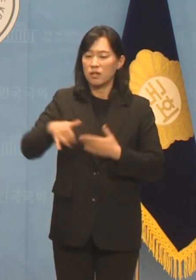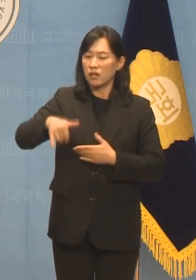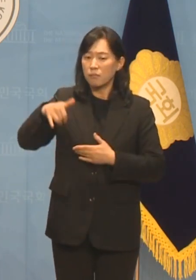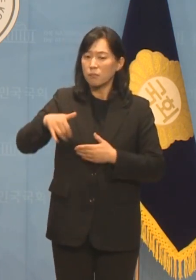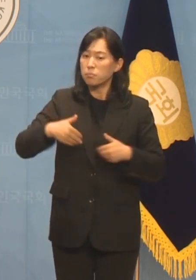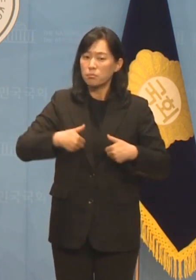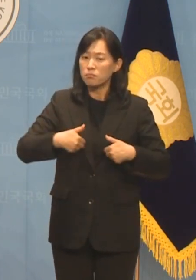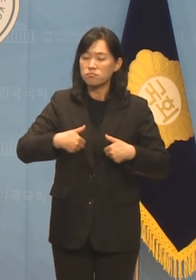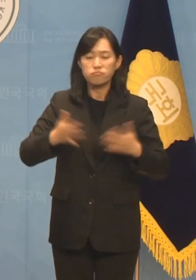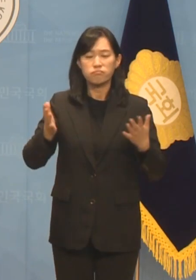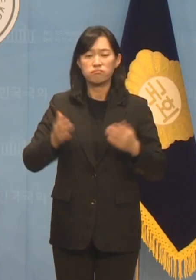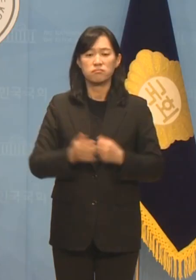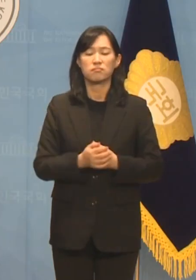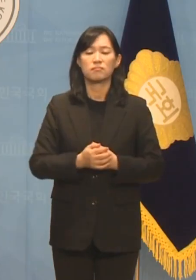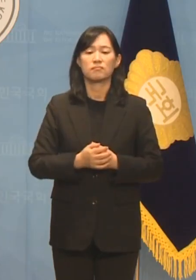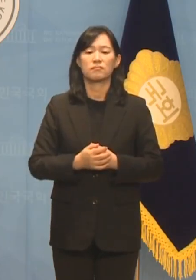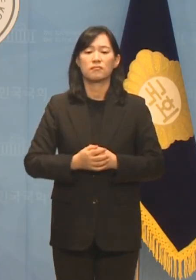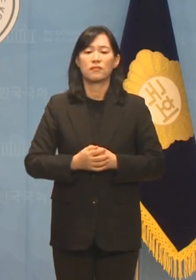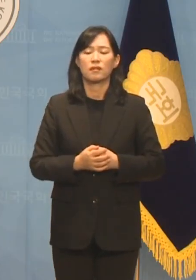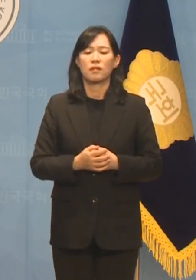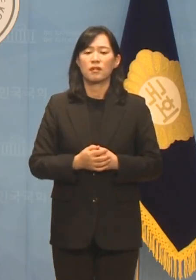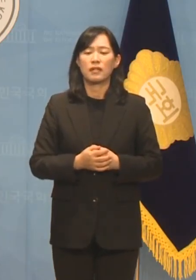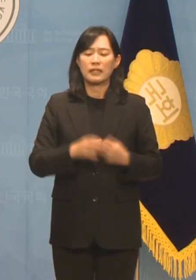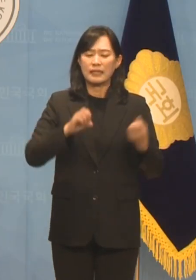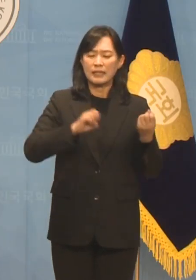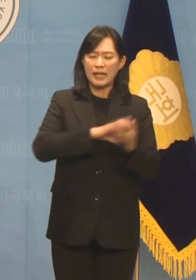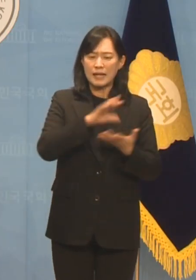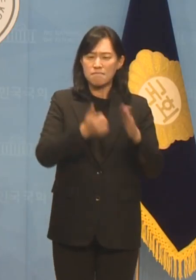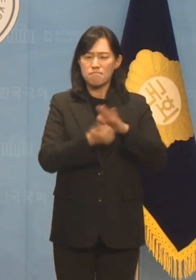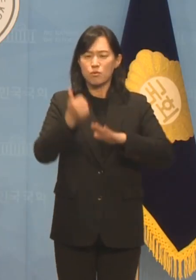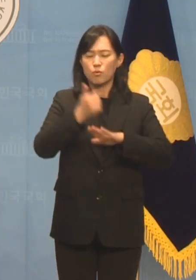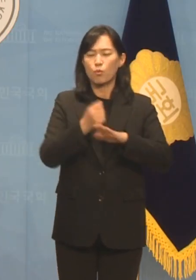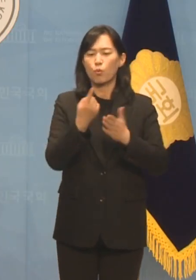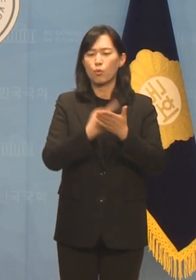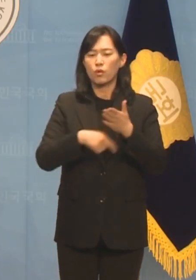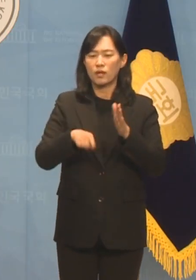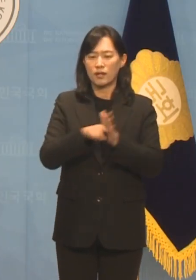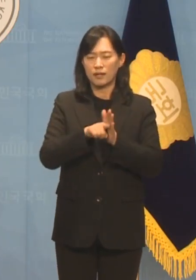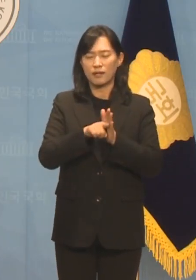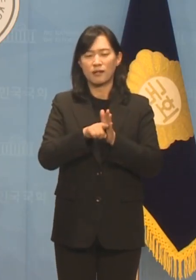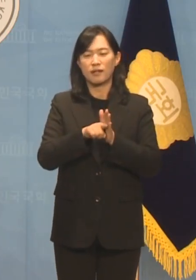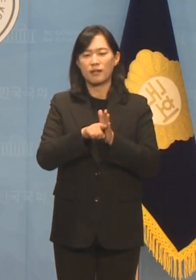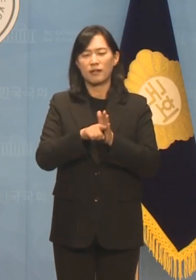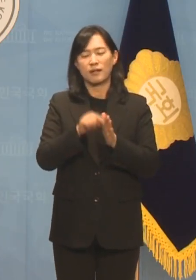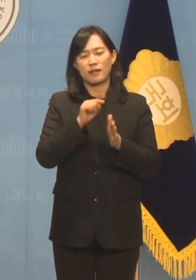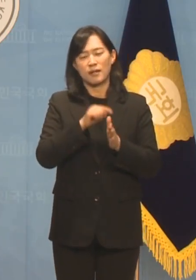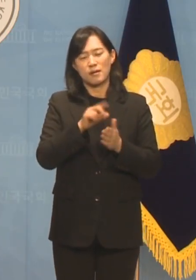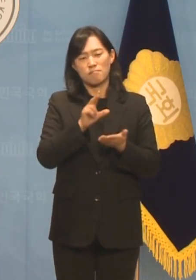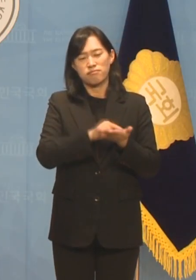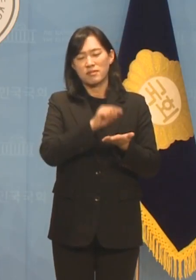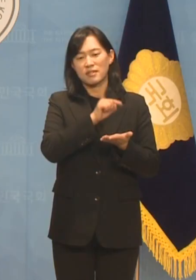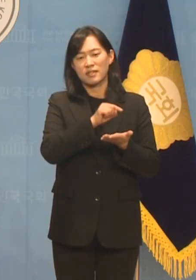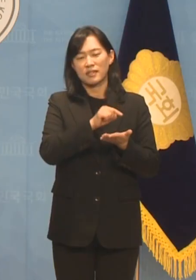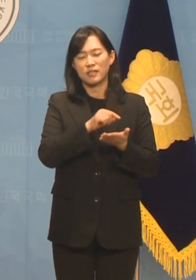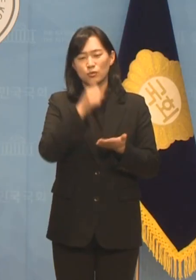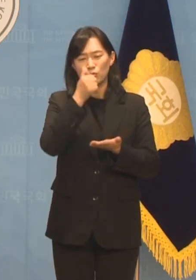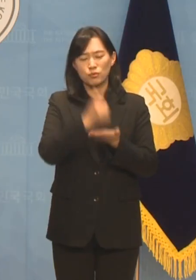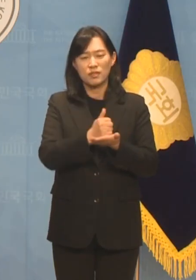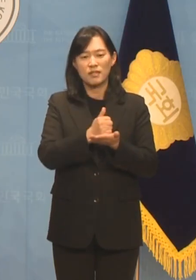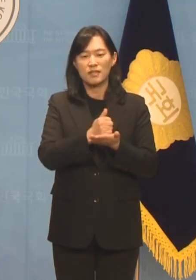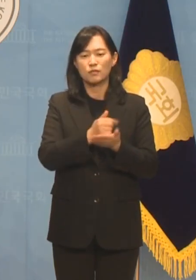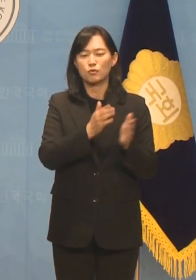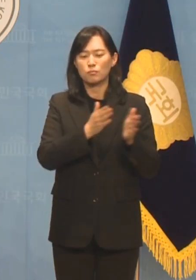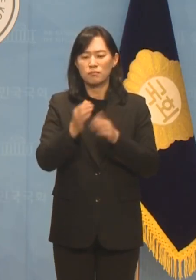없는 일입니다. 내란 성공을 위해 반인륜적이고 폐륜적인 범죄를 준비한 정황으로